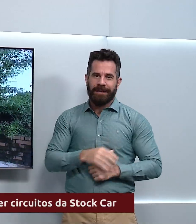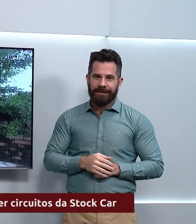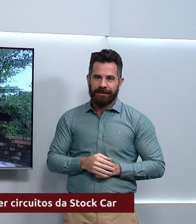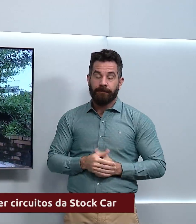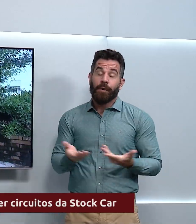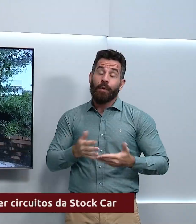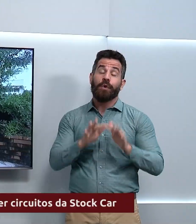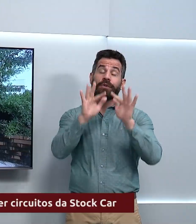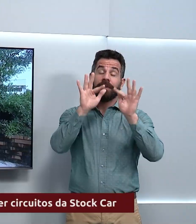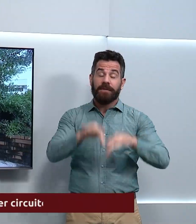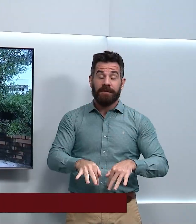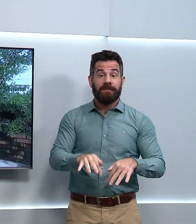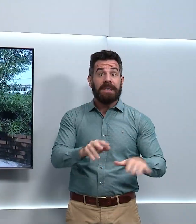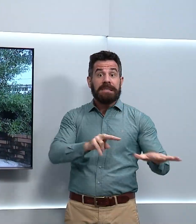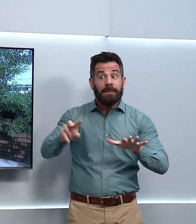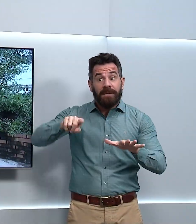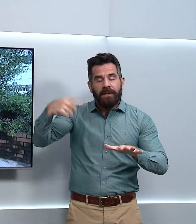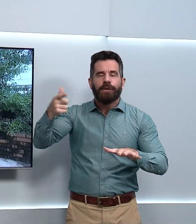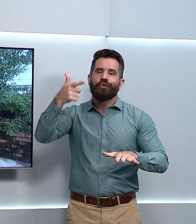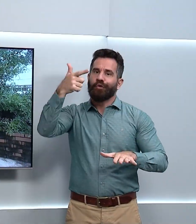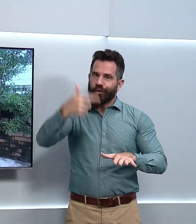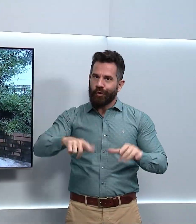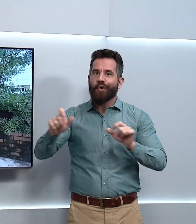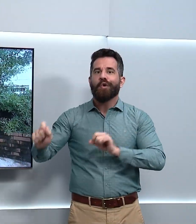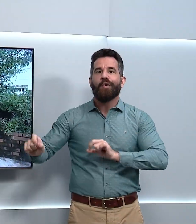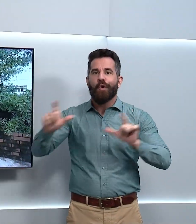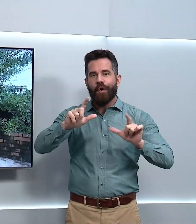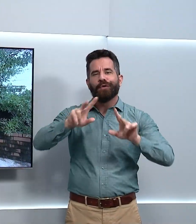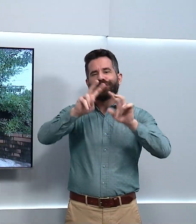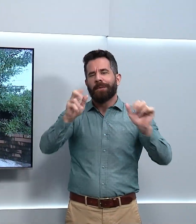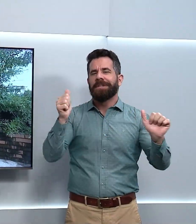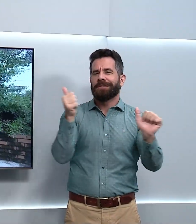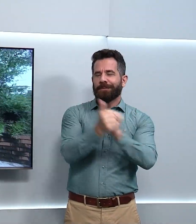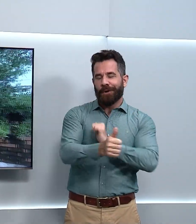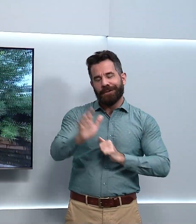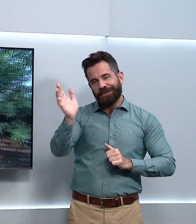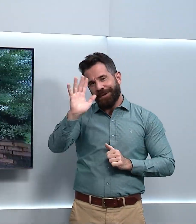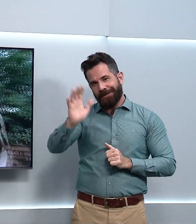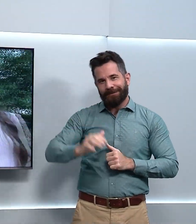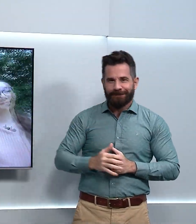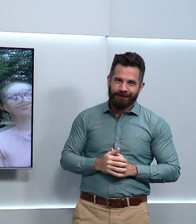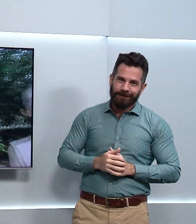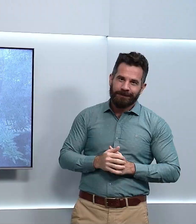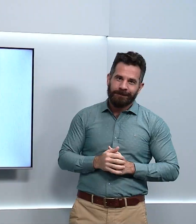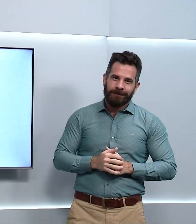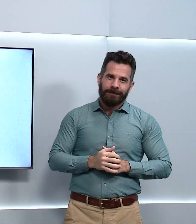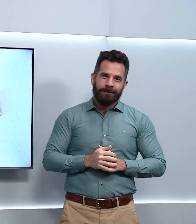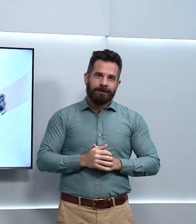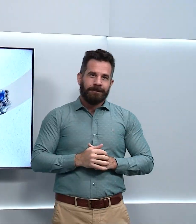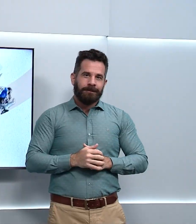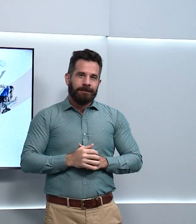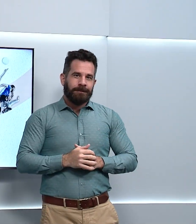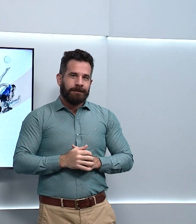espero na próxima semana com todas as atualizações do cenário esportivo. Tchau, tchau!